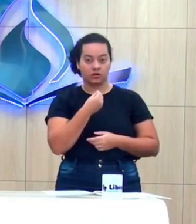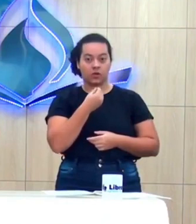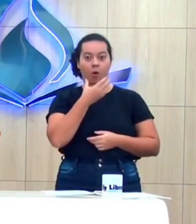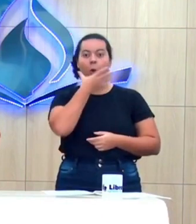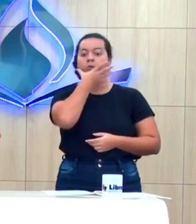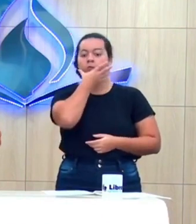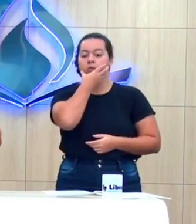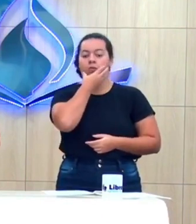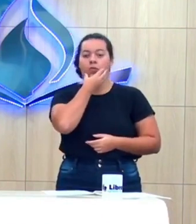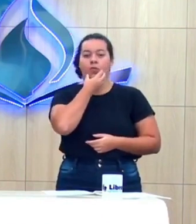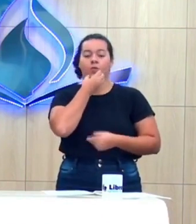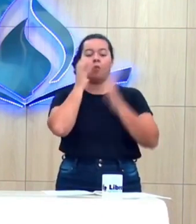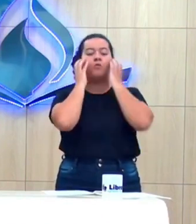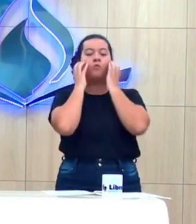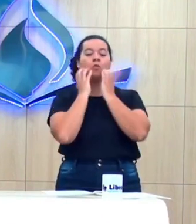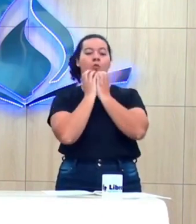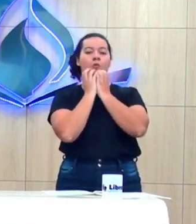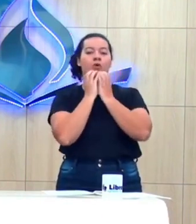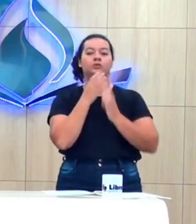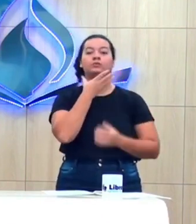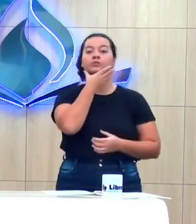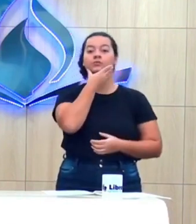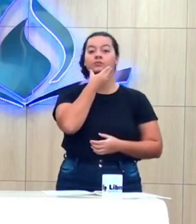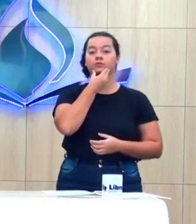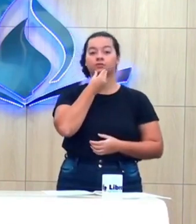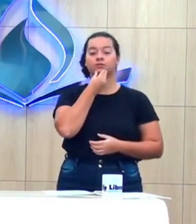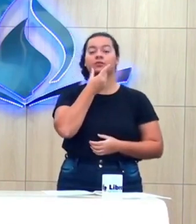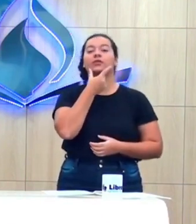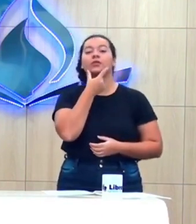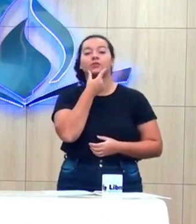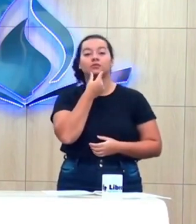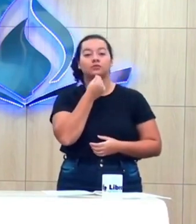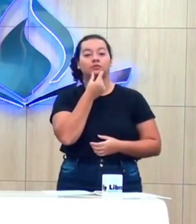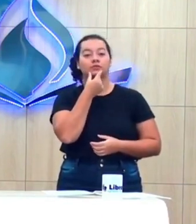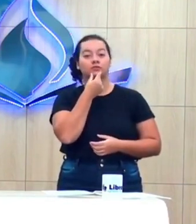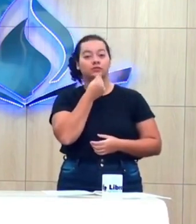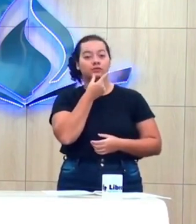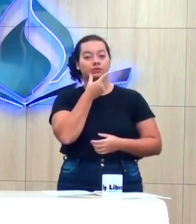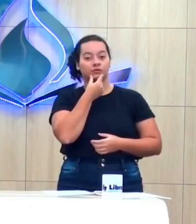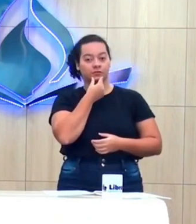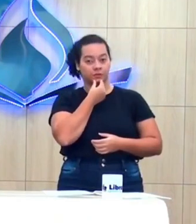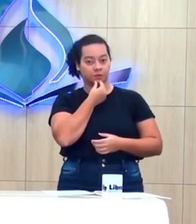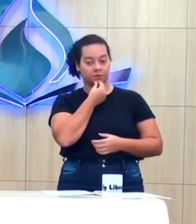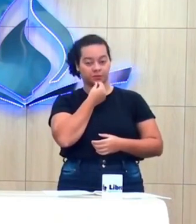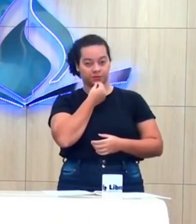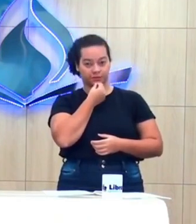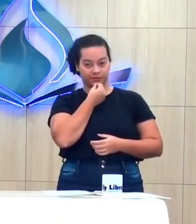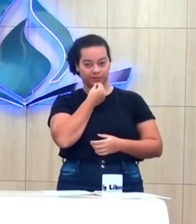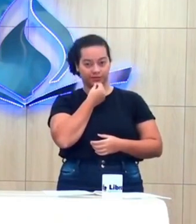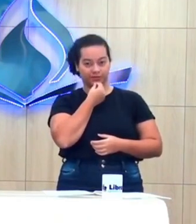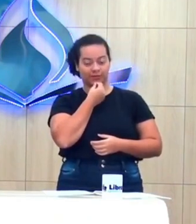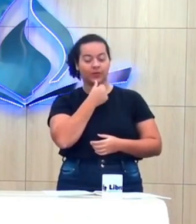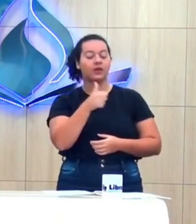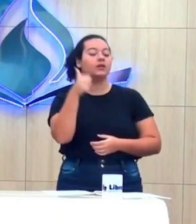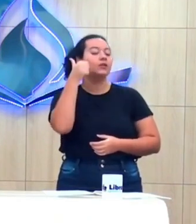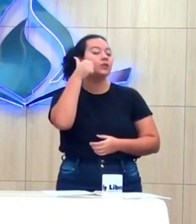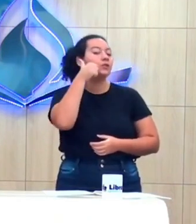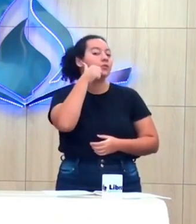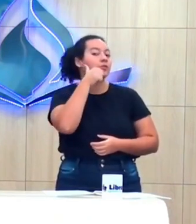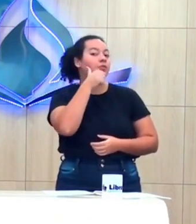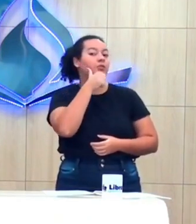fosse toda a barba, né? E o menino. Isso. Aí, mulher.